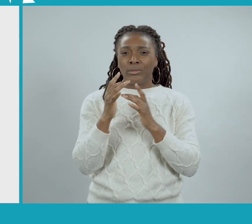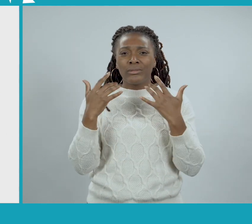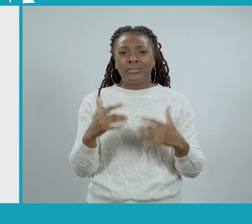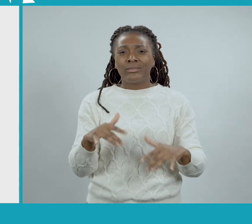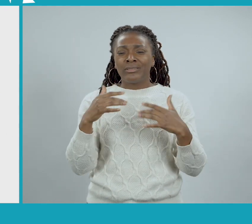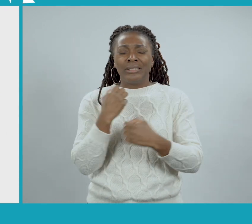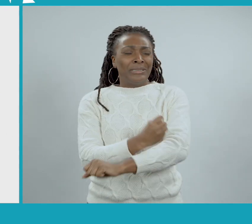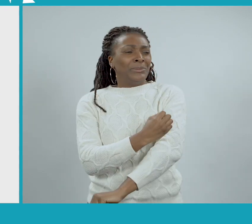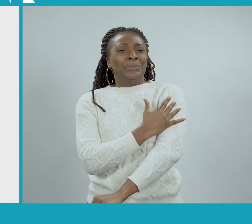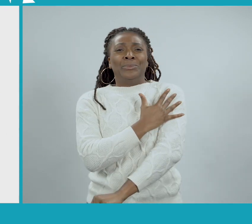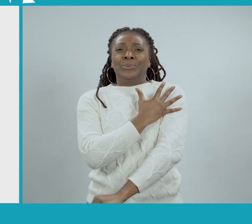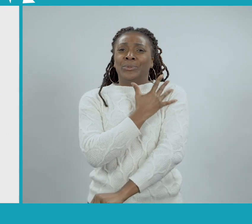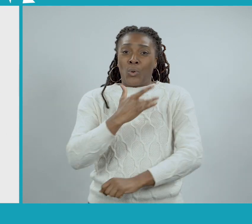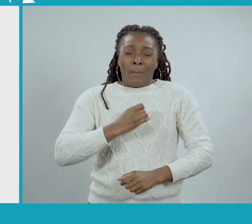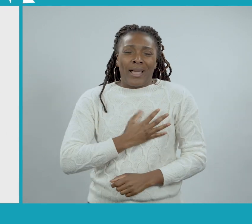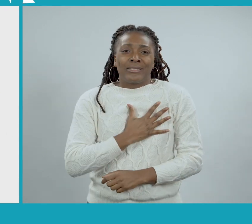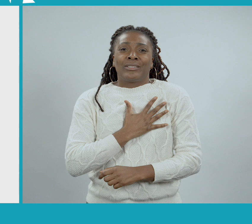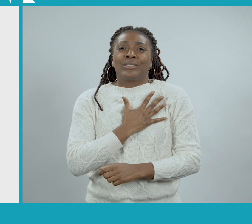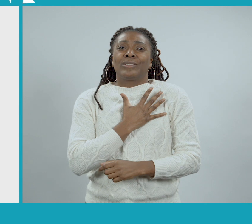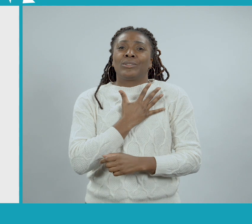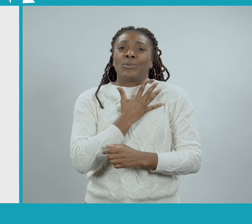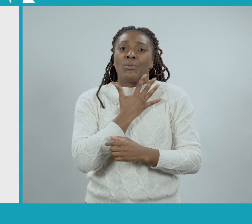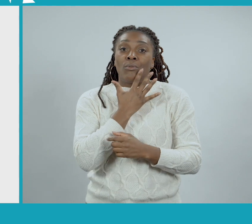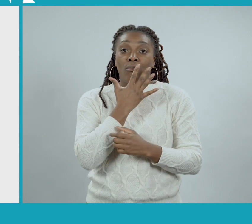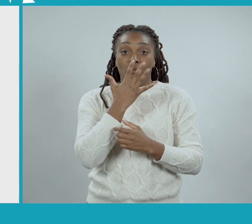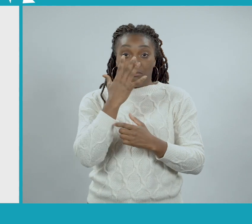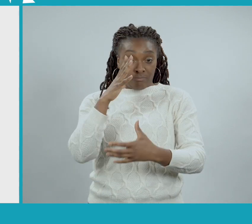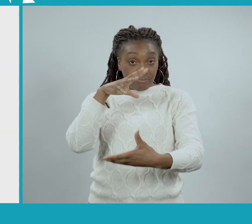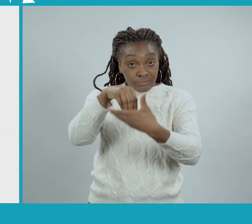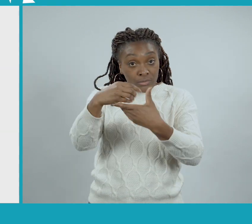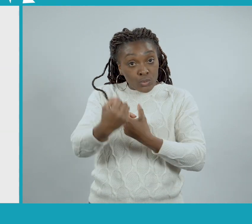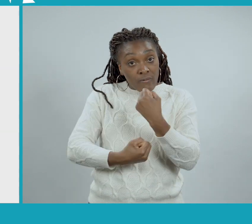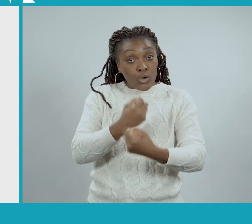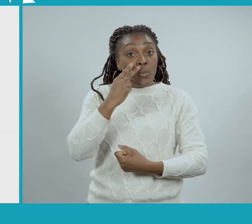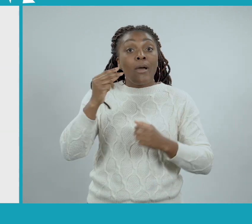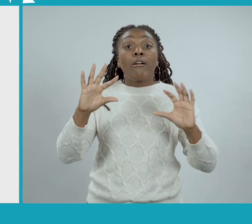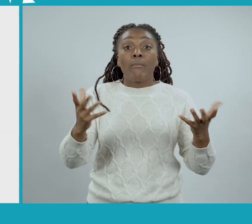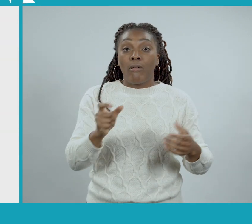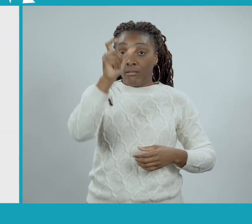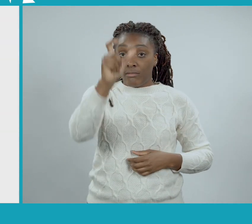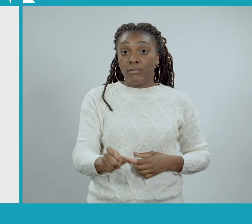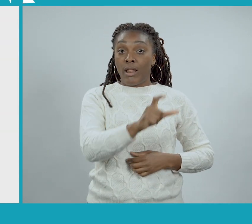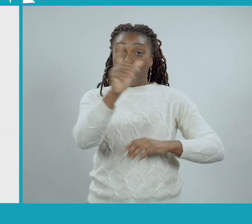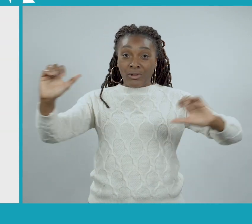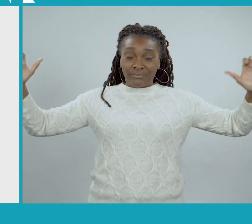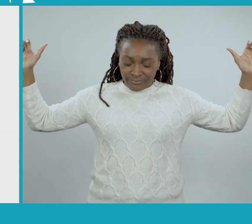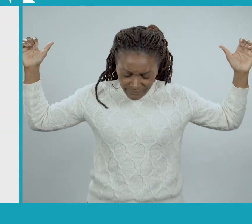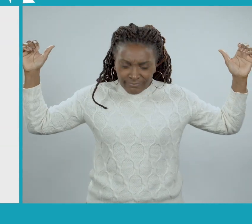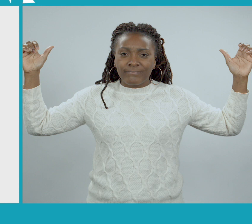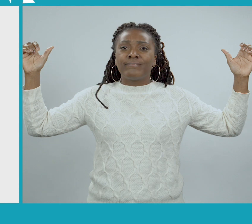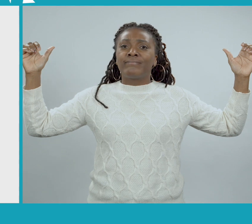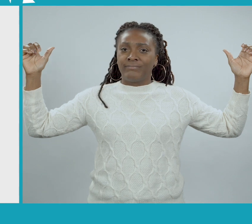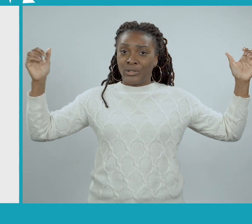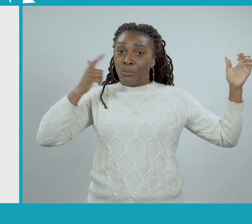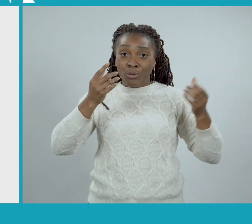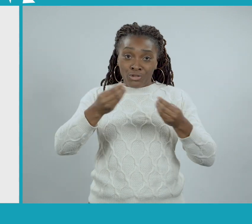ému de compassion au point de s'inviter dans la souffrance de l'humanité dans la mort elle-même pour nous